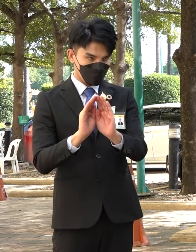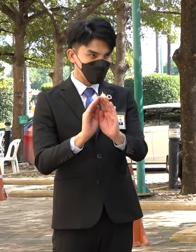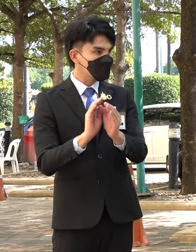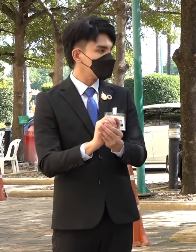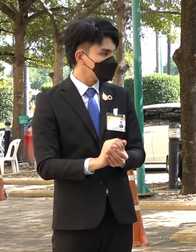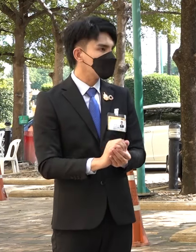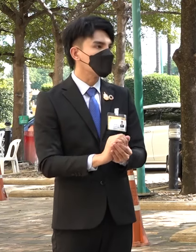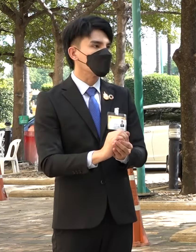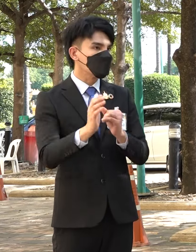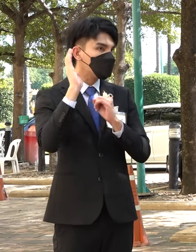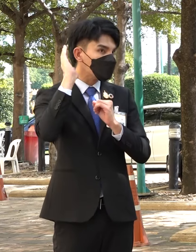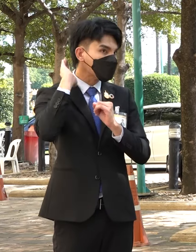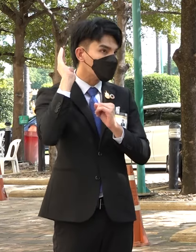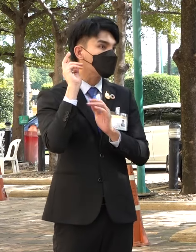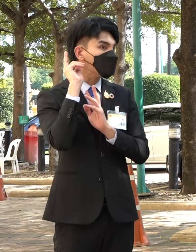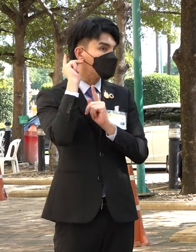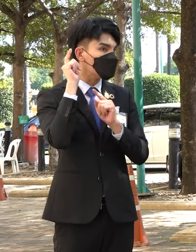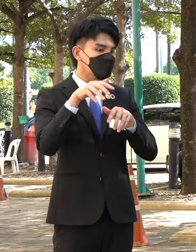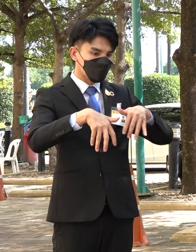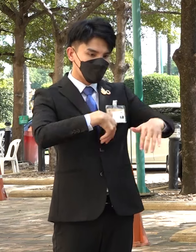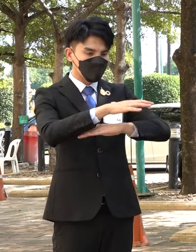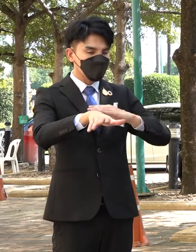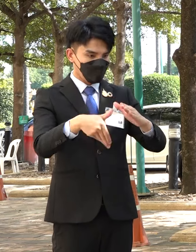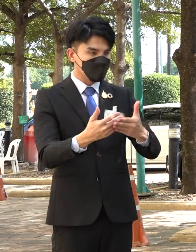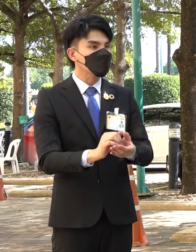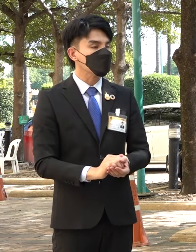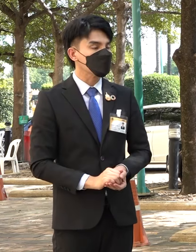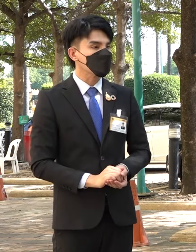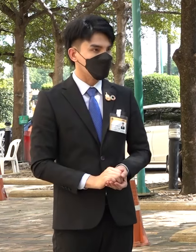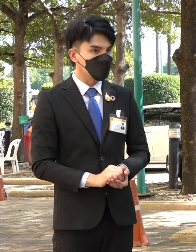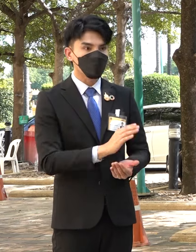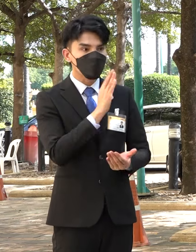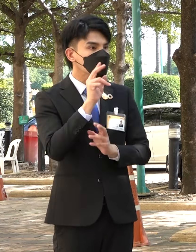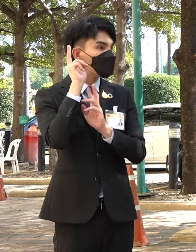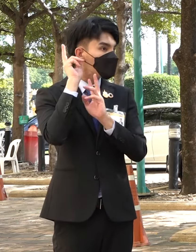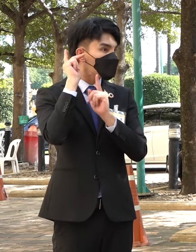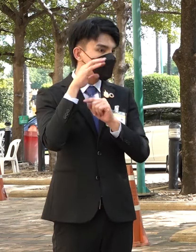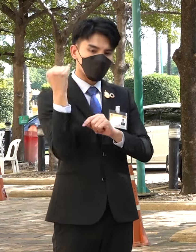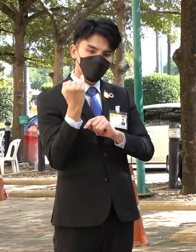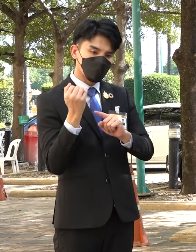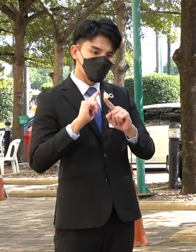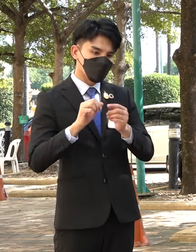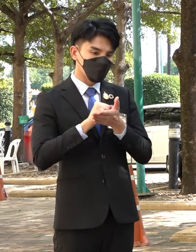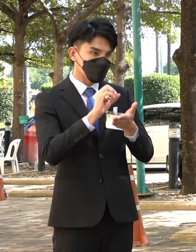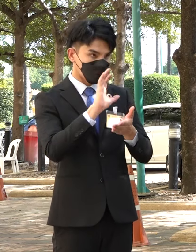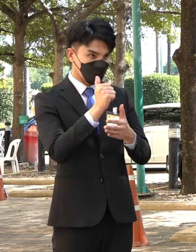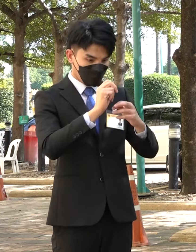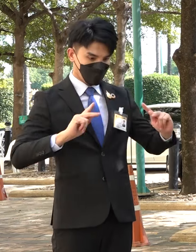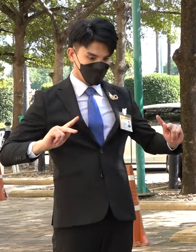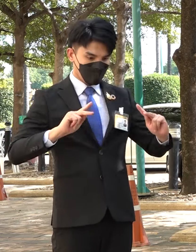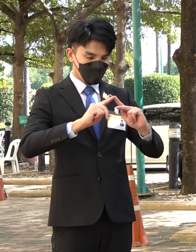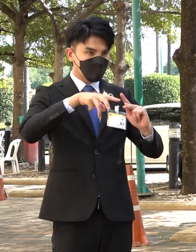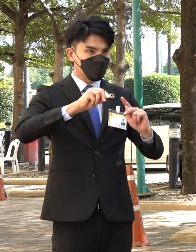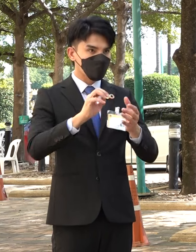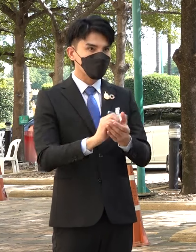านประชาสัมพันธ์ผ่านไปยังพี่น้องประชาชนทุกท่านนะครับว่าถ้ามีข่าวเบาะแสอย่างไรขอให้ช่วยแจ้งเข้ามาที่กระทรวงพม.ด้